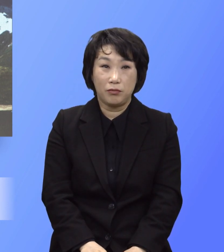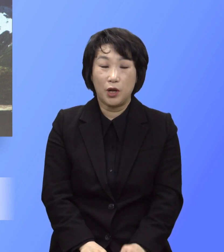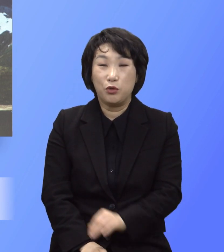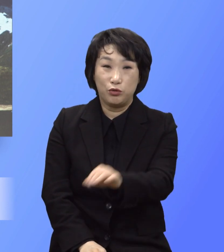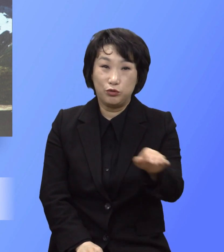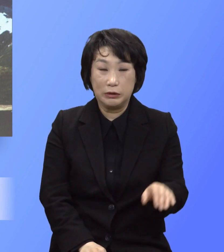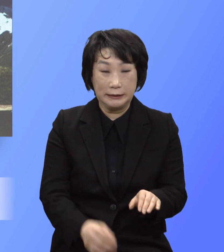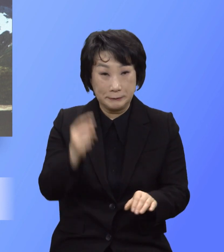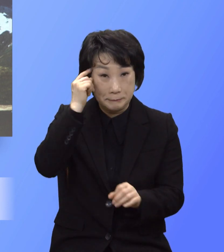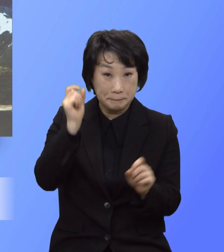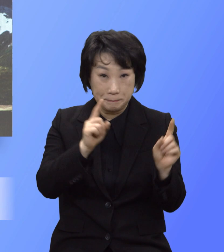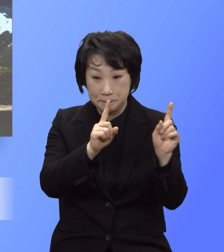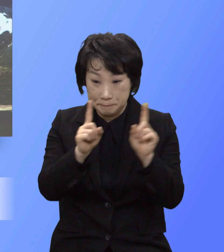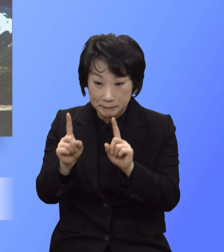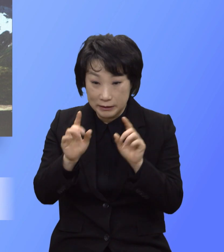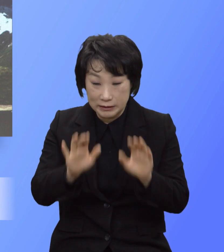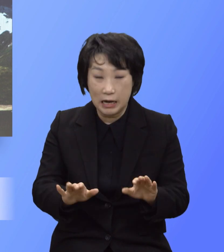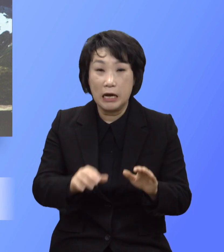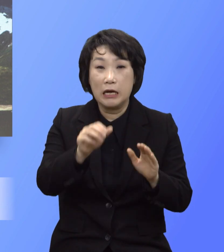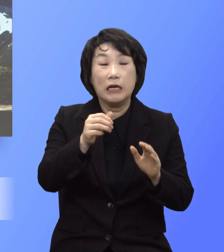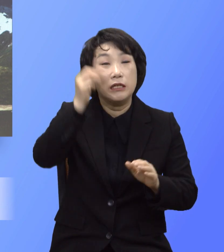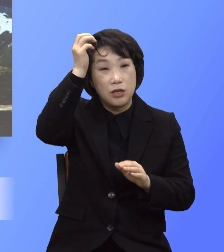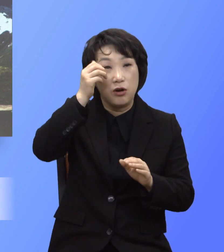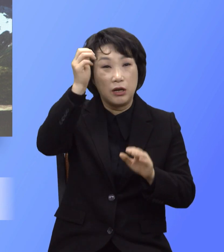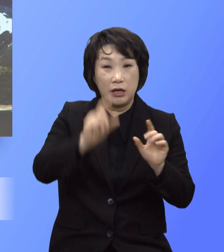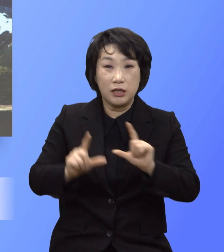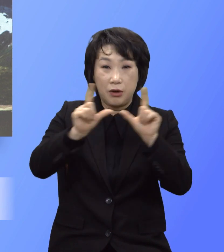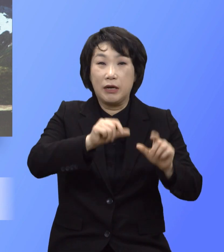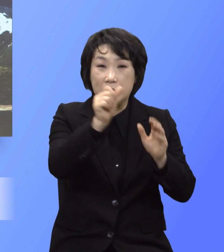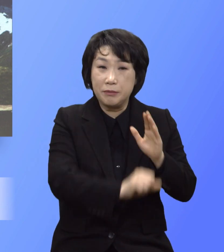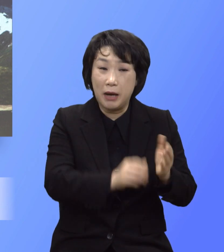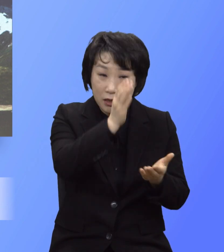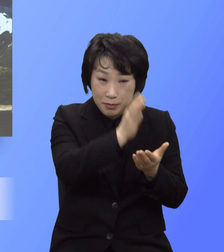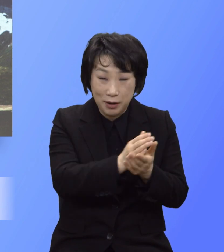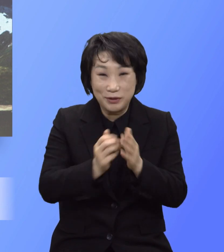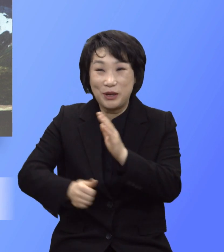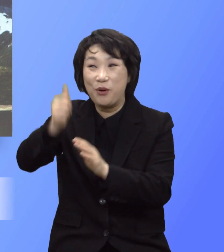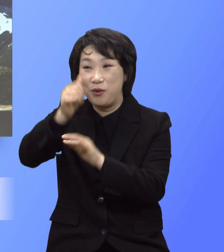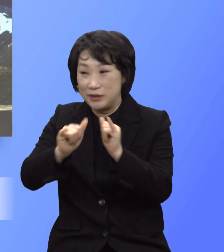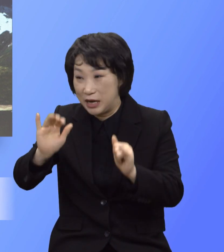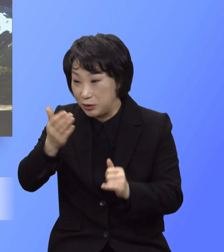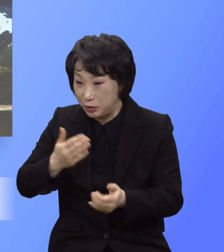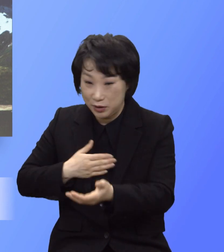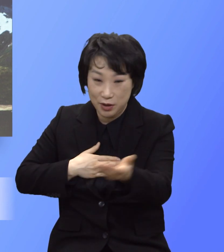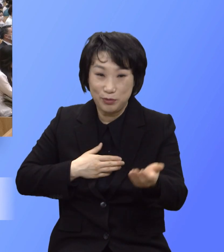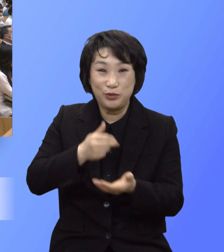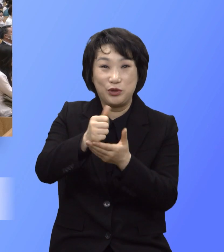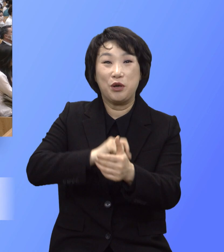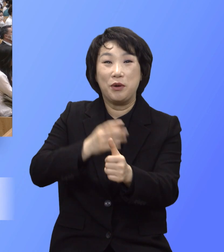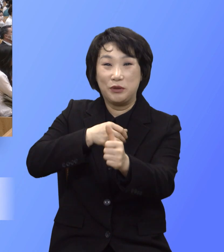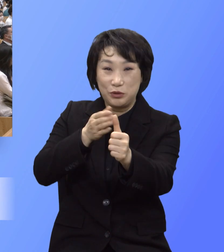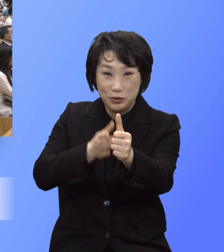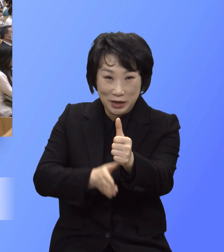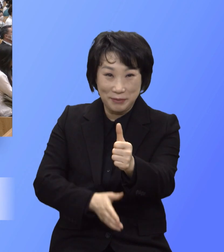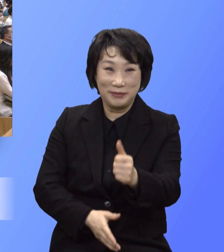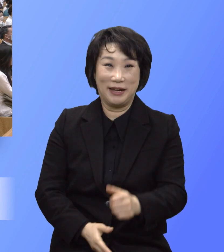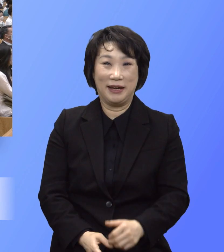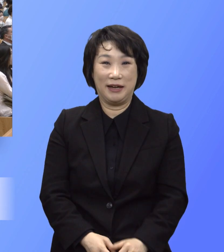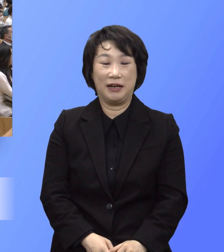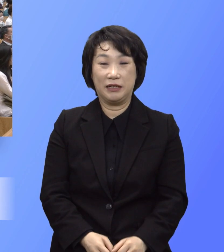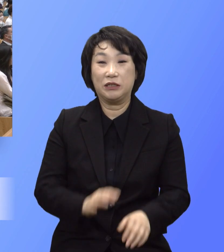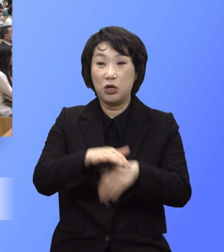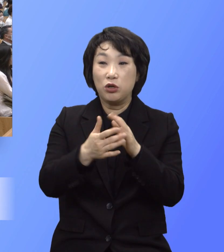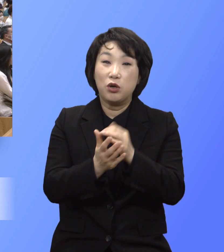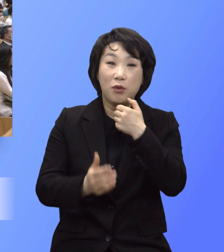우리는 정신 바짝 차려서 실패자가 되지 말고 성공자가 되기를 주님의 이름으로 축원합니다.